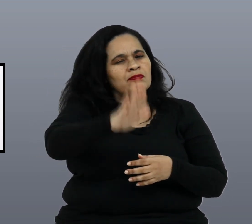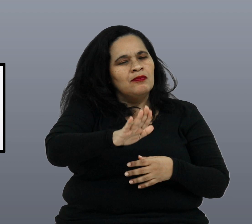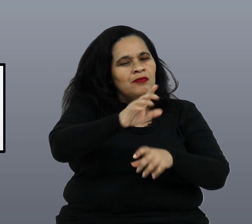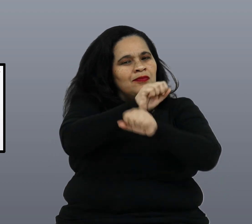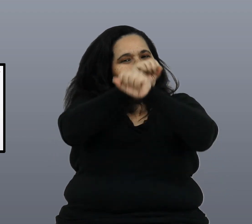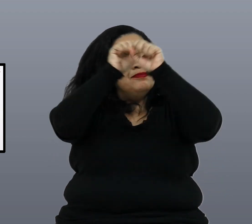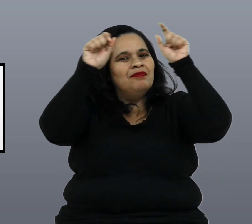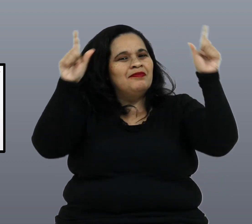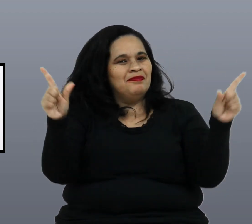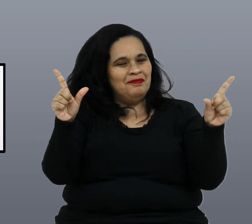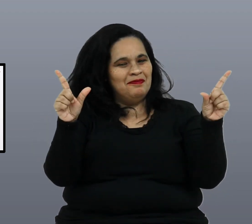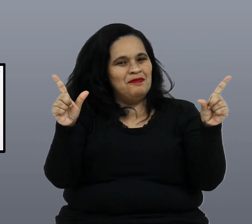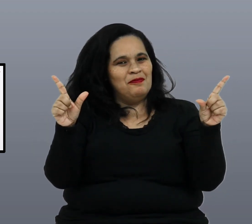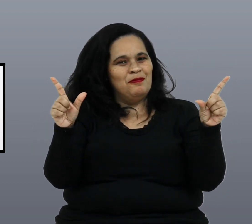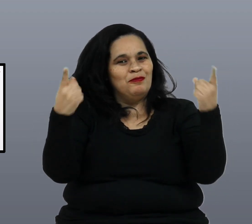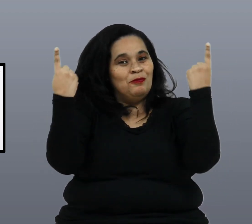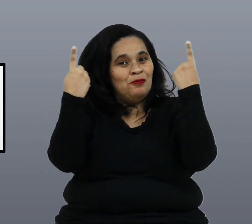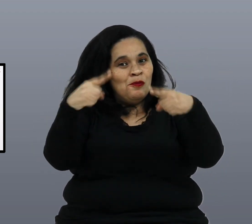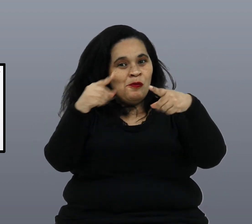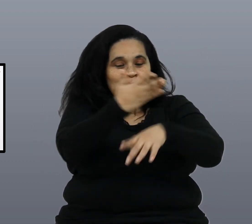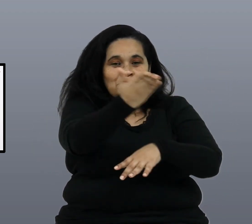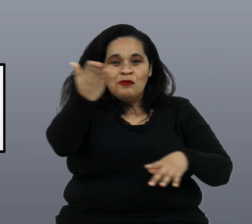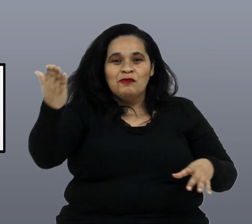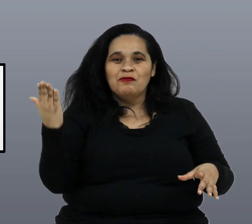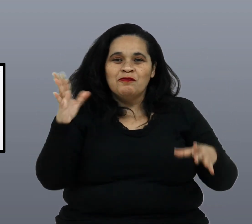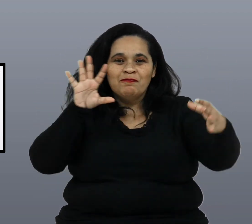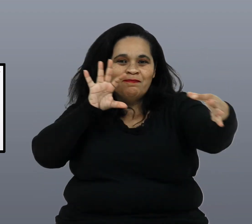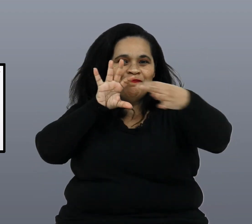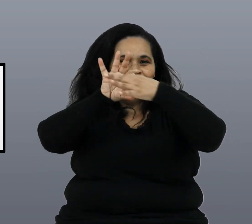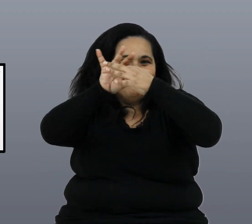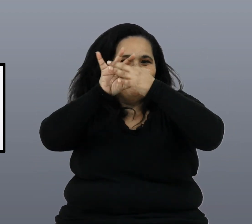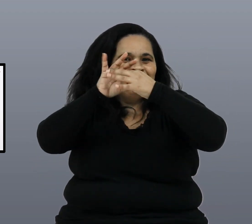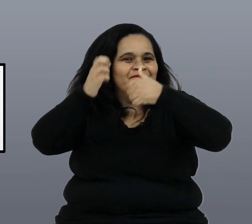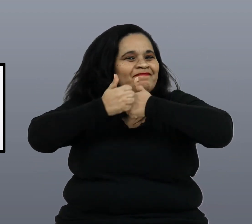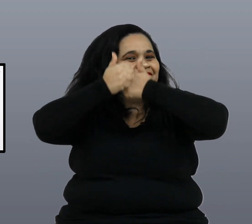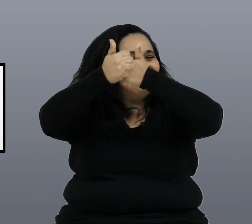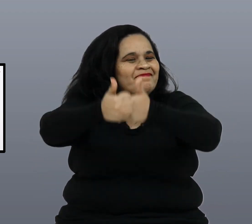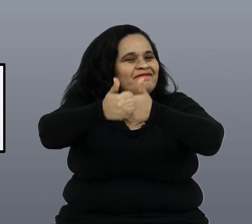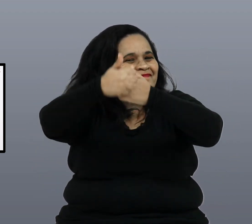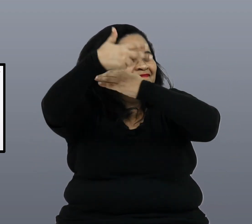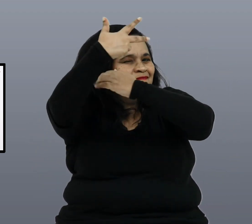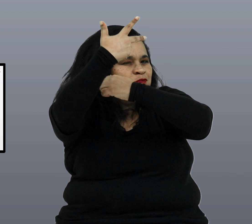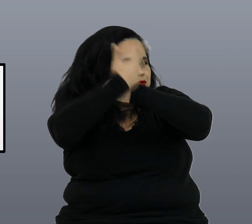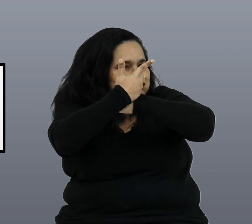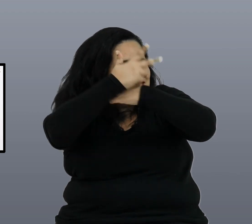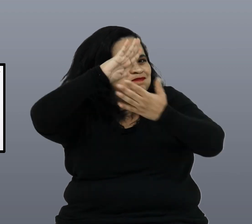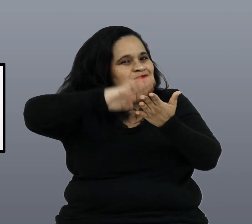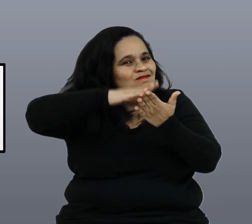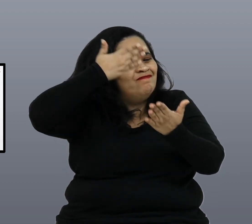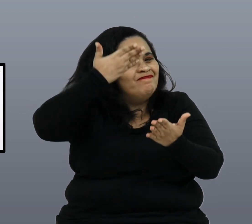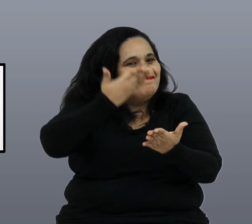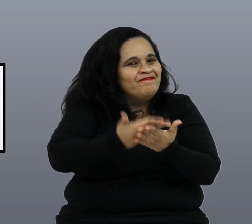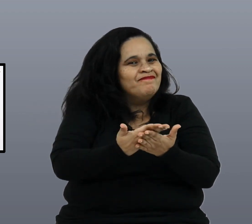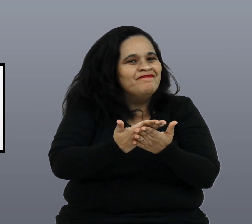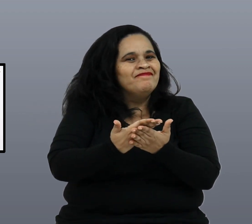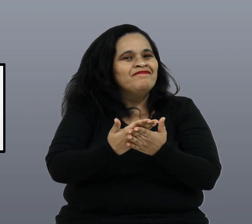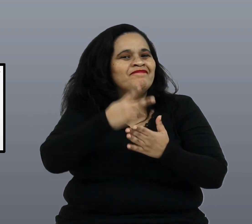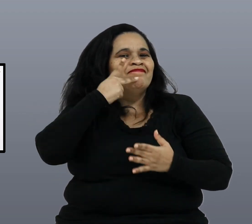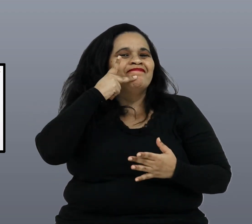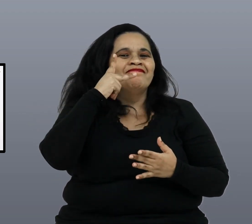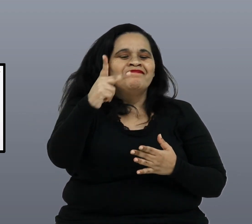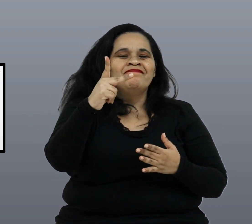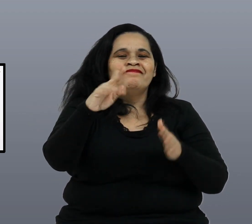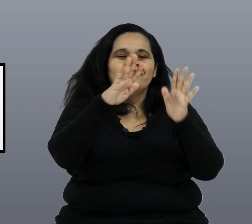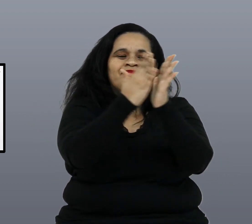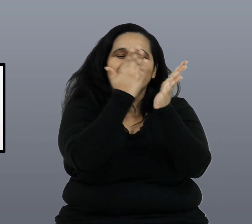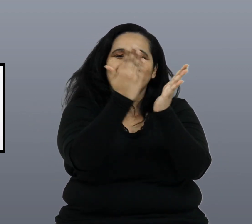imperdível. Desafio você a estar ligado com a gente para acompanharmos a interpretação dessa profecia do